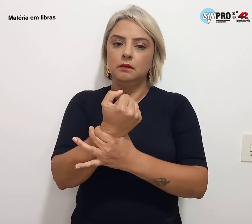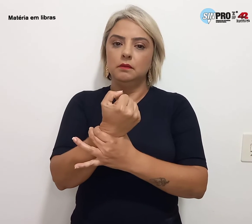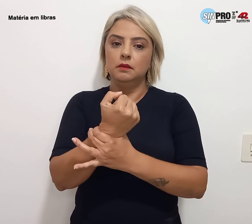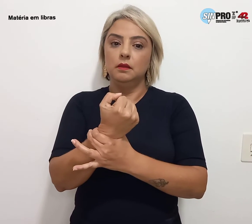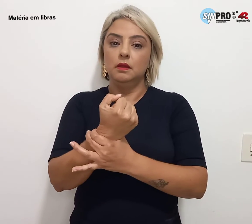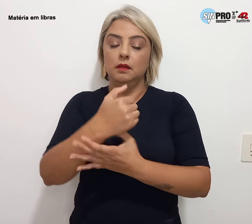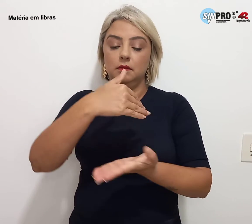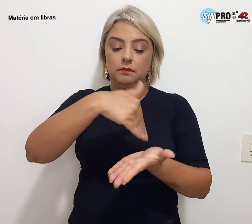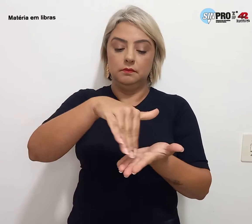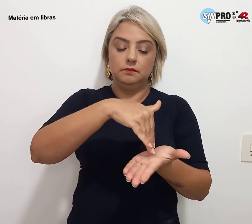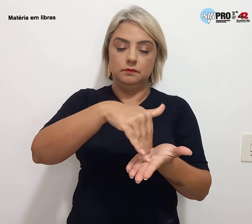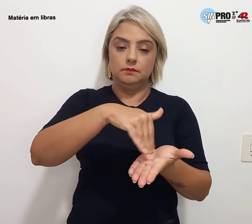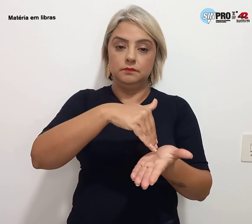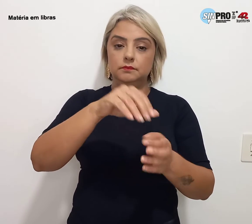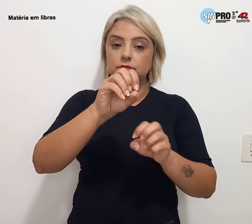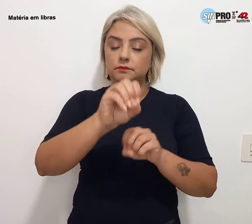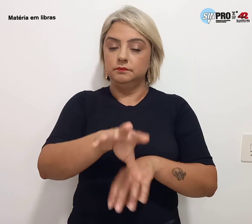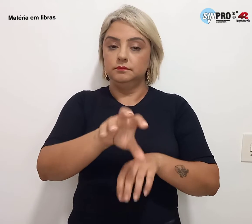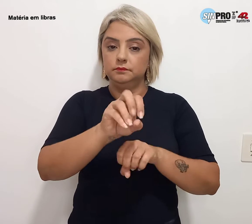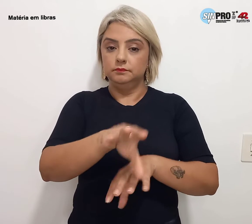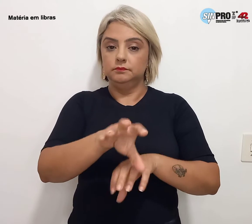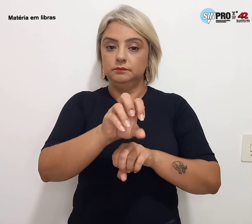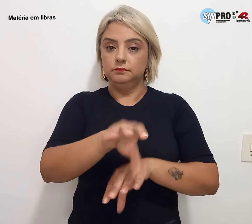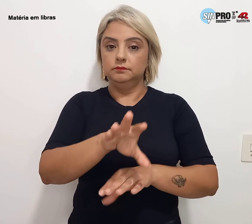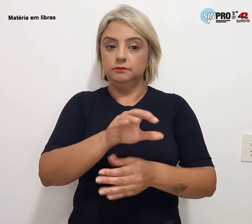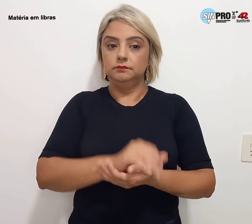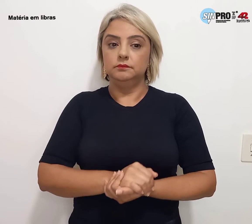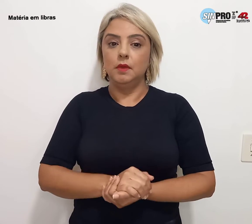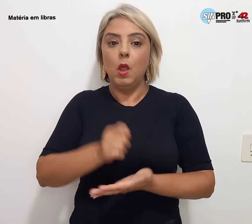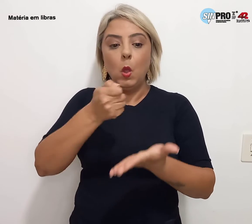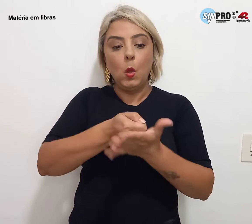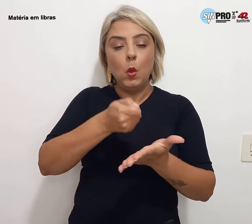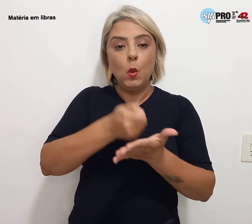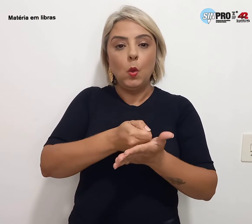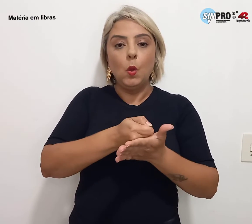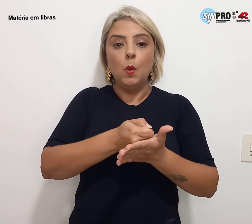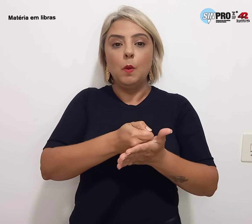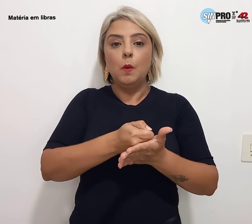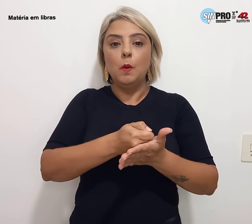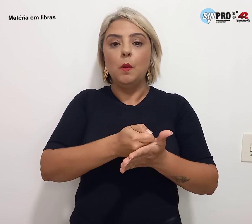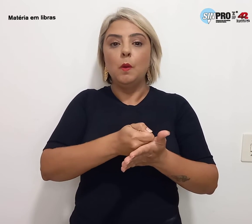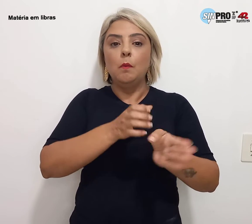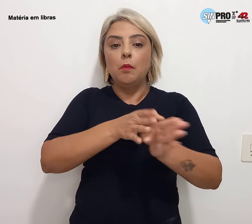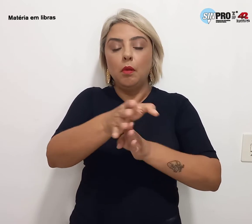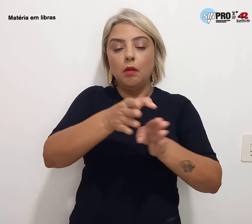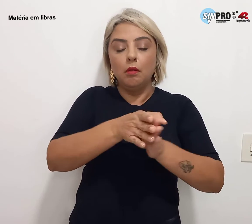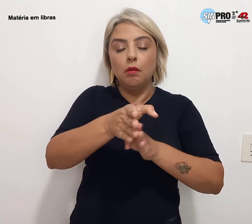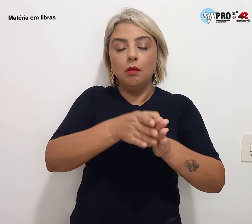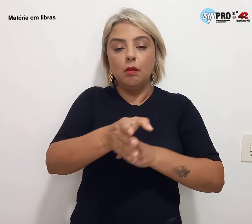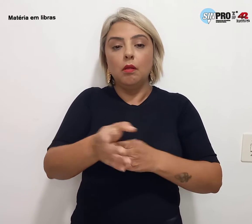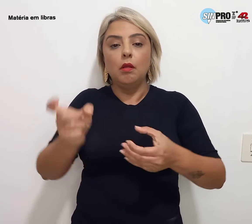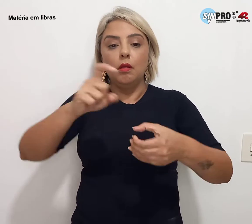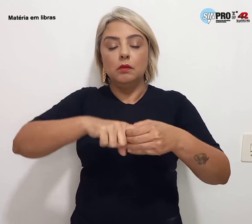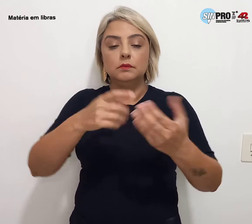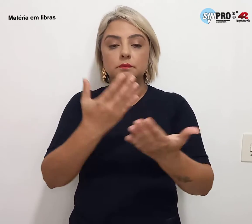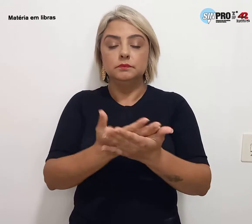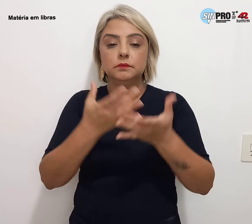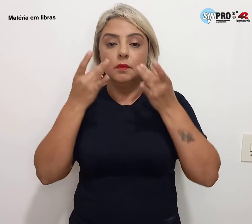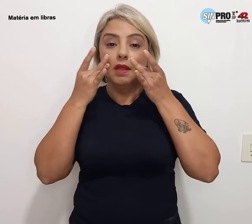a Secretaria de Estado e Educação cumpra os protocolos para um retorno presencial seguro